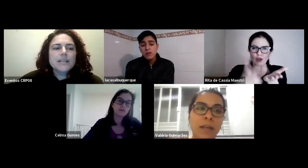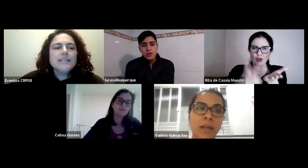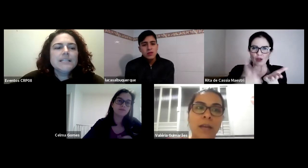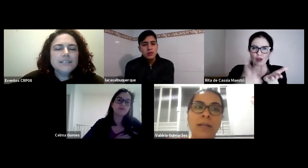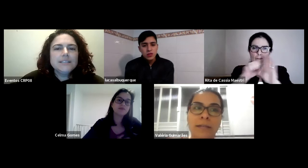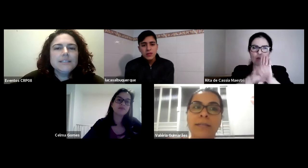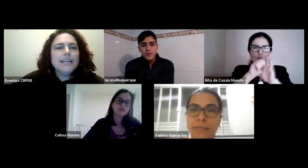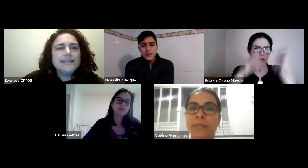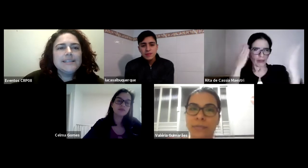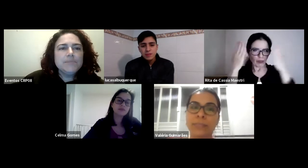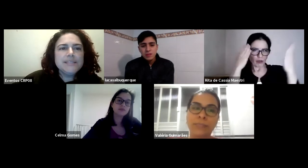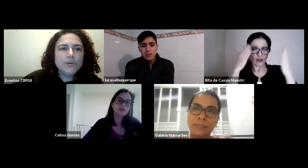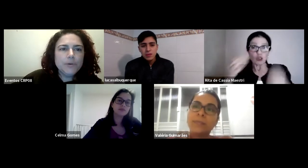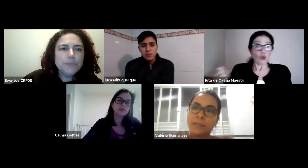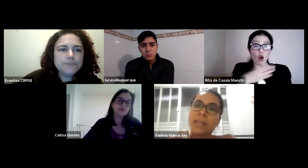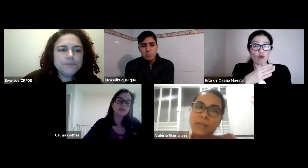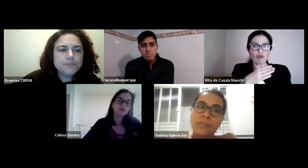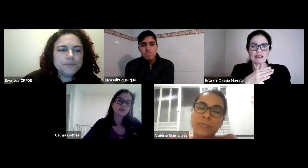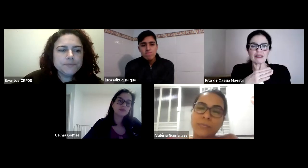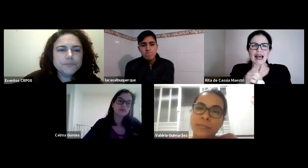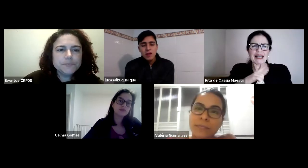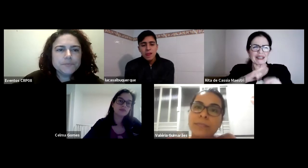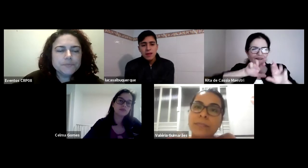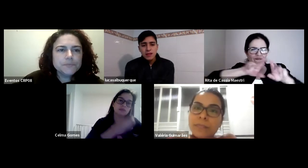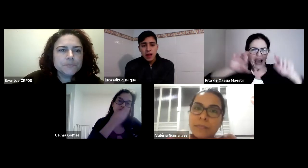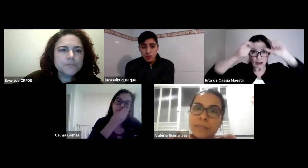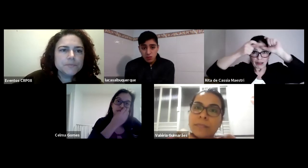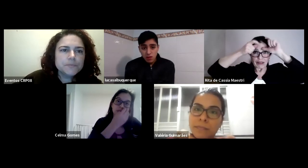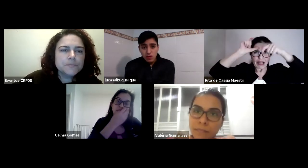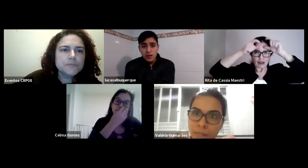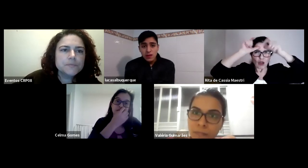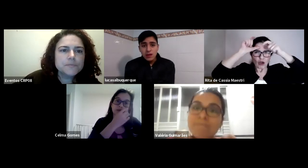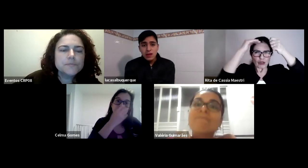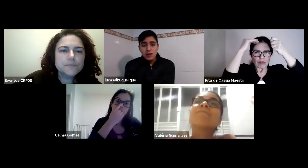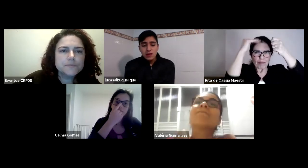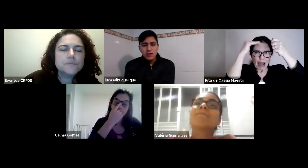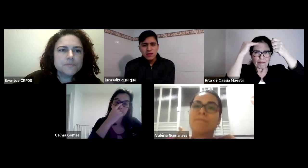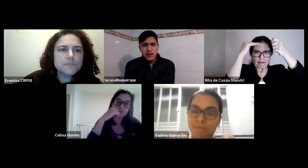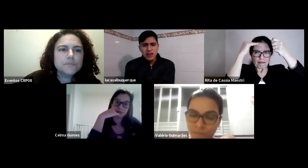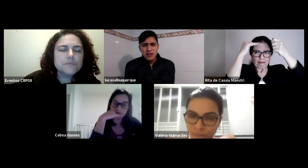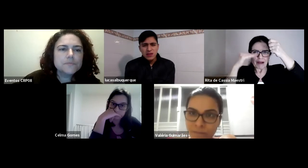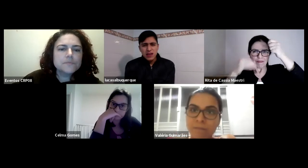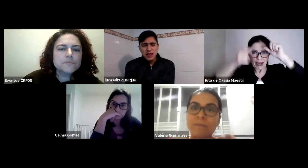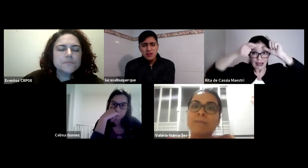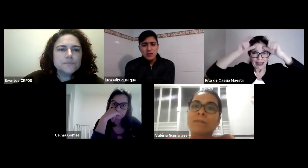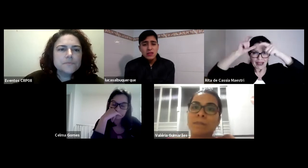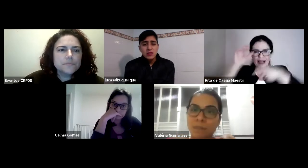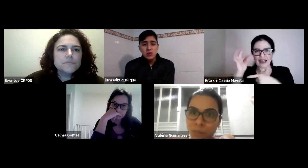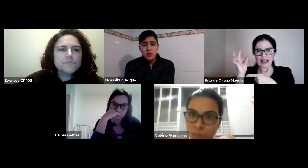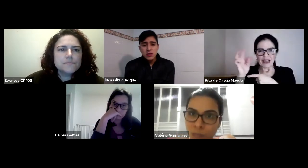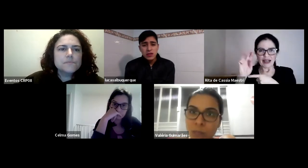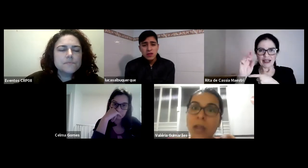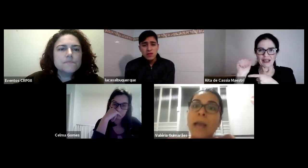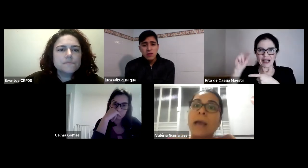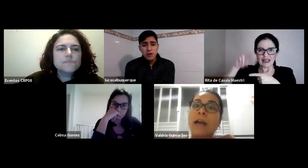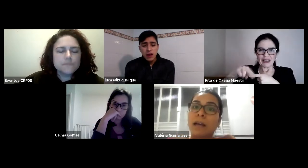Manual de Psicologia, DSM-5. que saiu novo. Nós vamos falar da questão de cada um dos